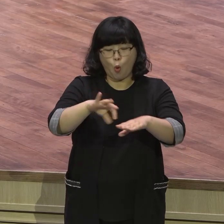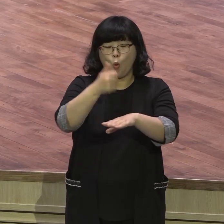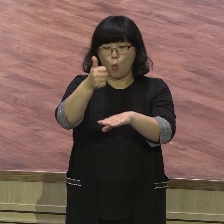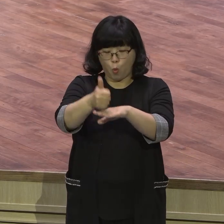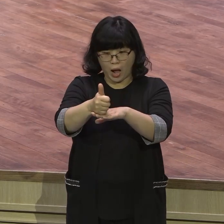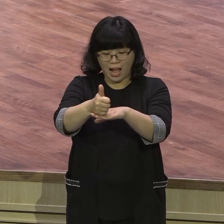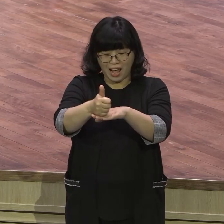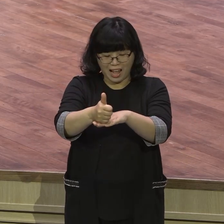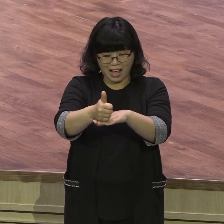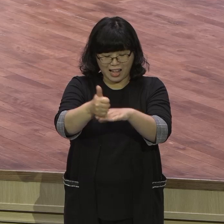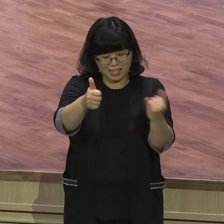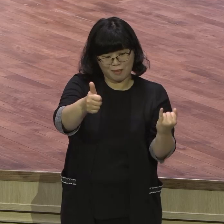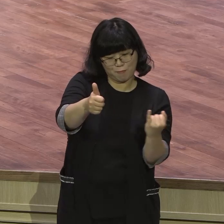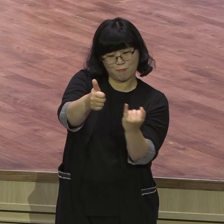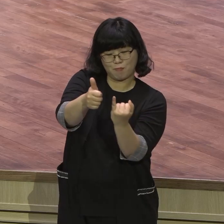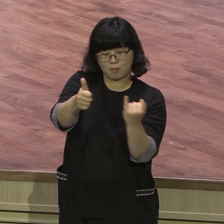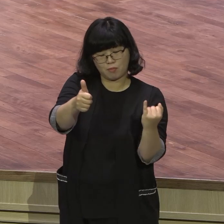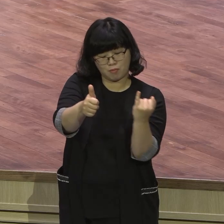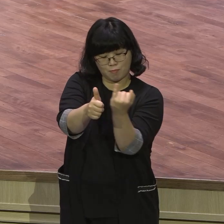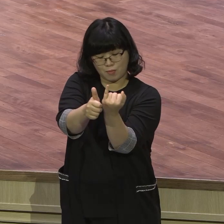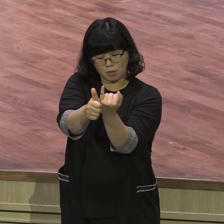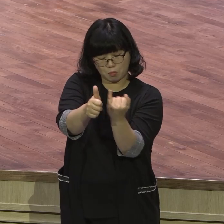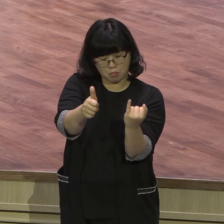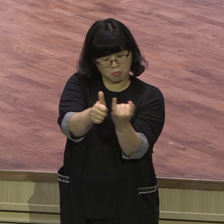지금 또 이스라엘 다닐까.